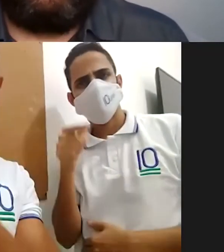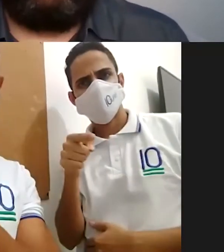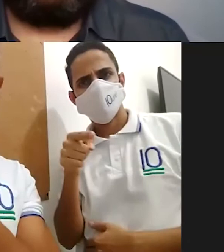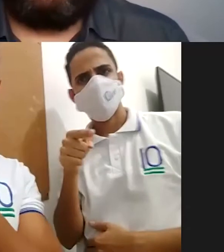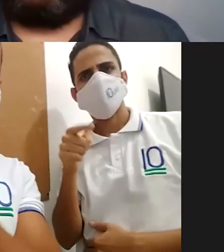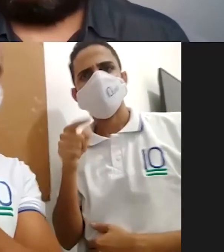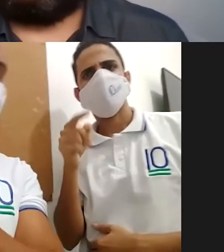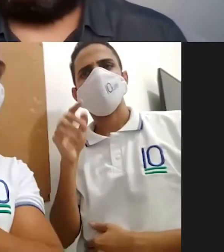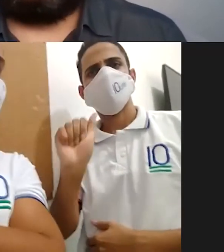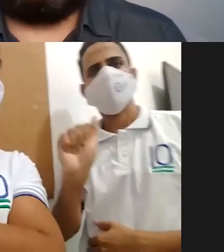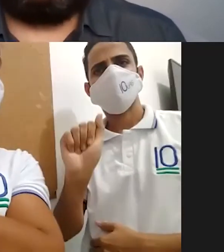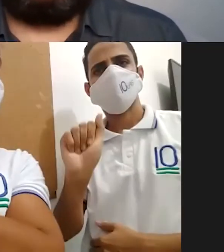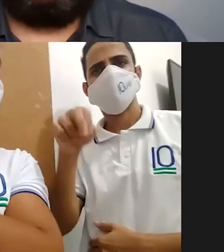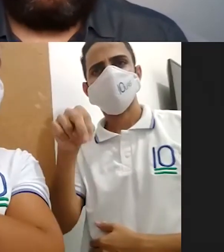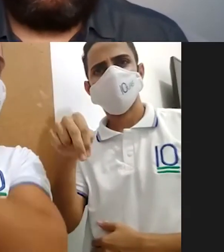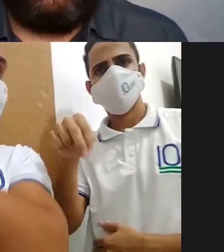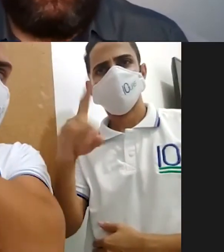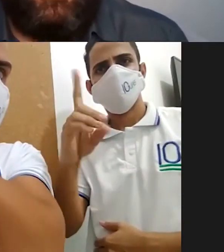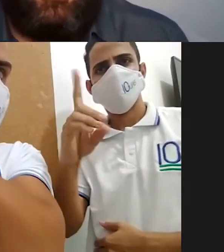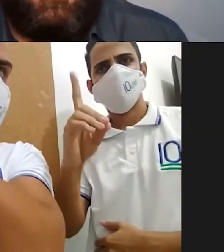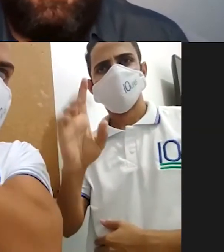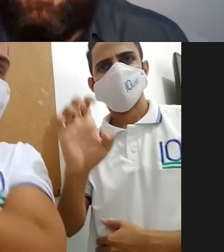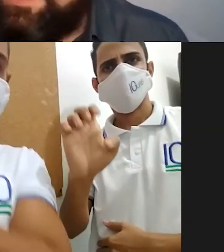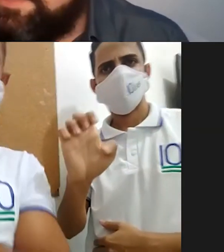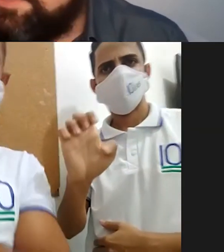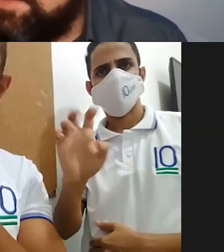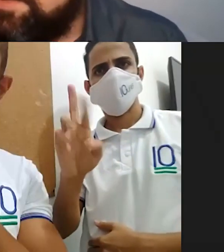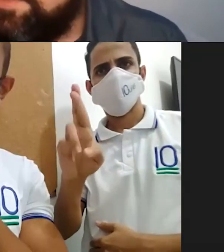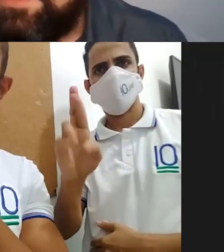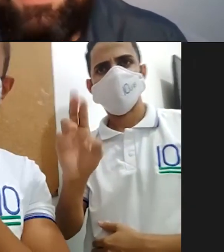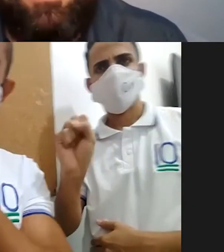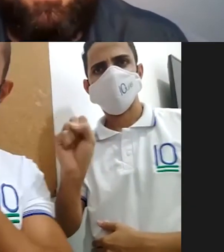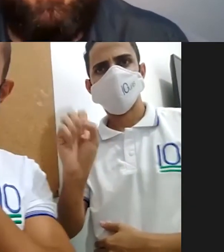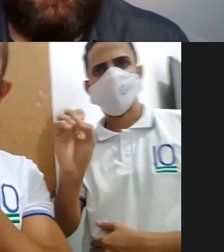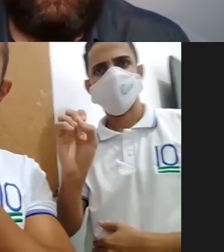te motiva a estar nessa pré-candidatura coletiva, Anderson?